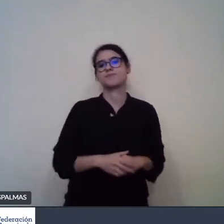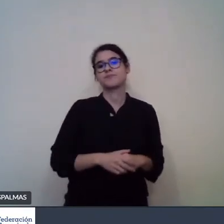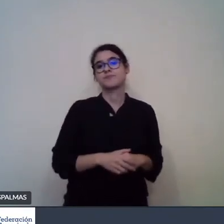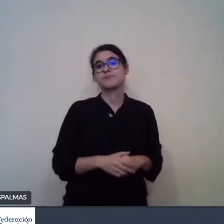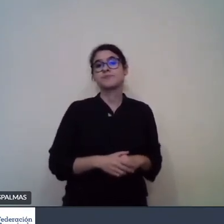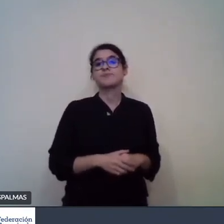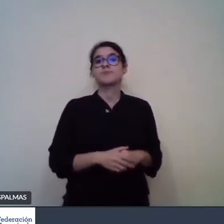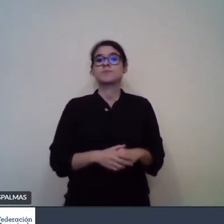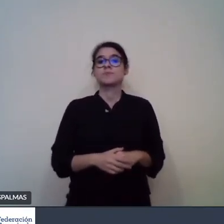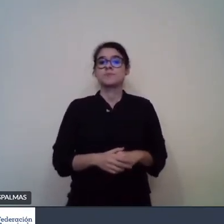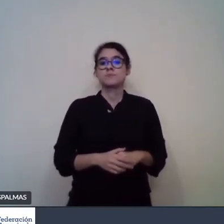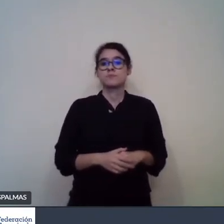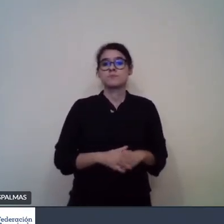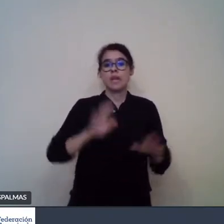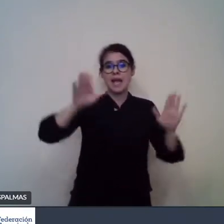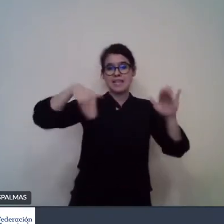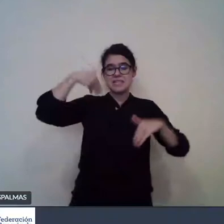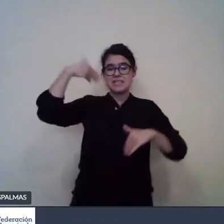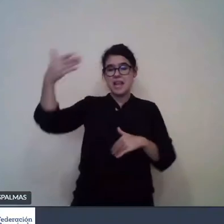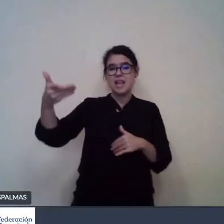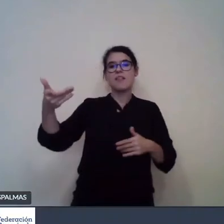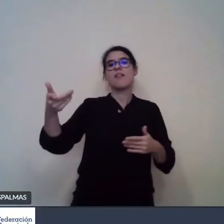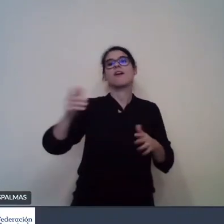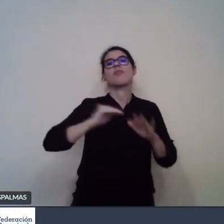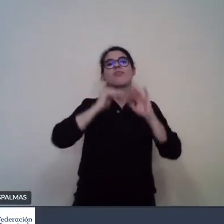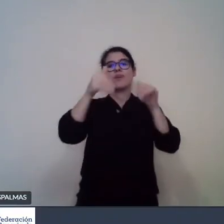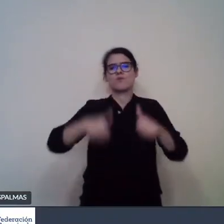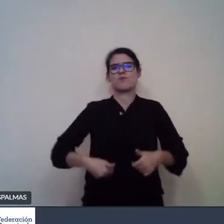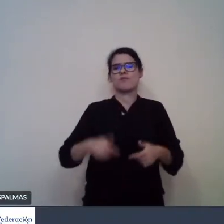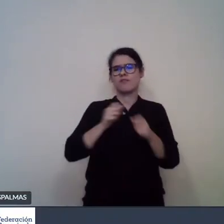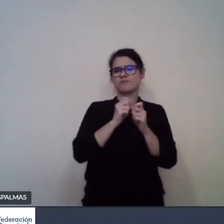Salida, devolución, esa flecha debería estar ahí.